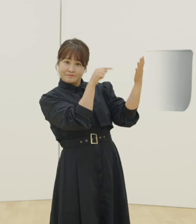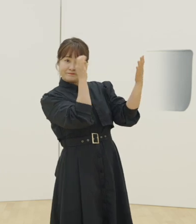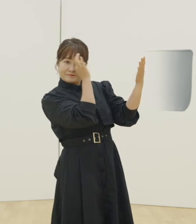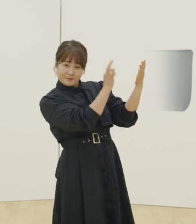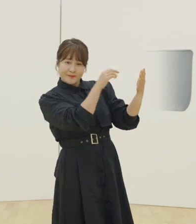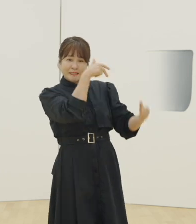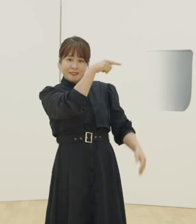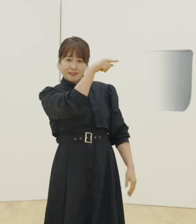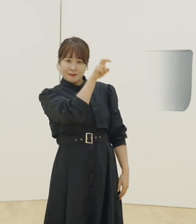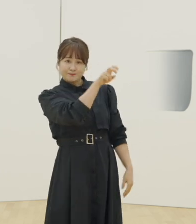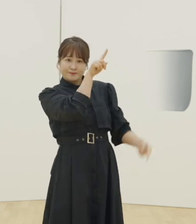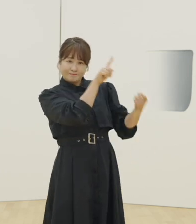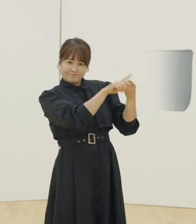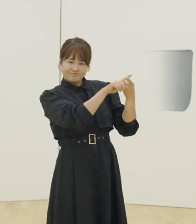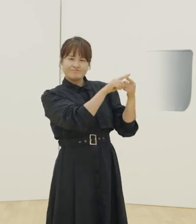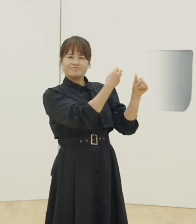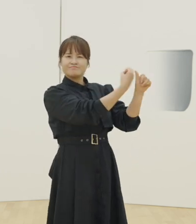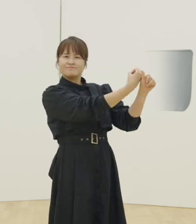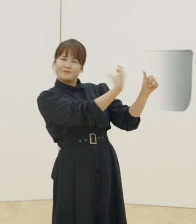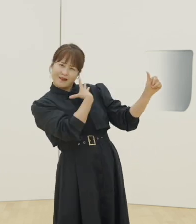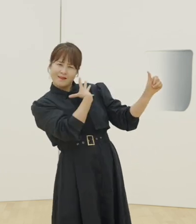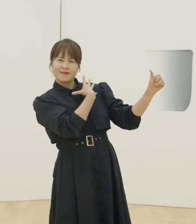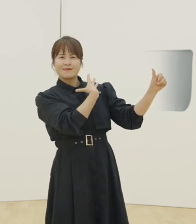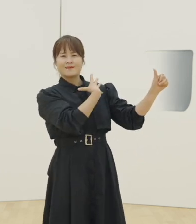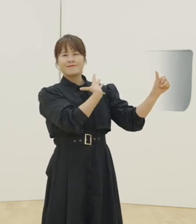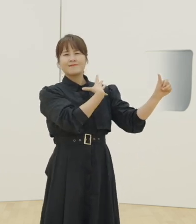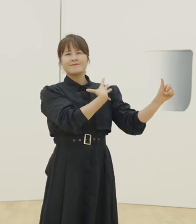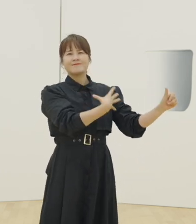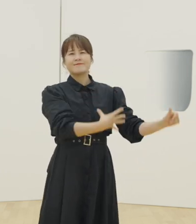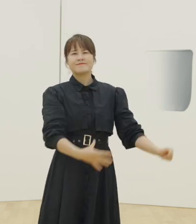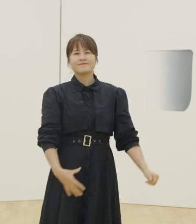작품에서 보이는 점에 대해서 이유환은 이렇게 말합니다.